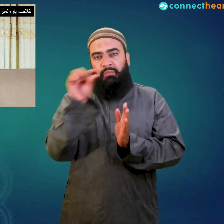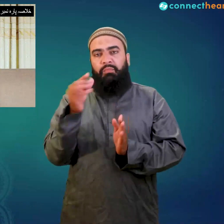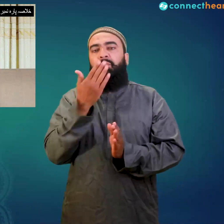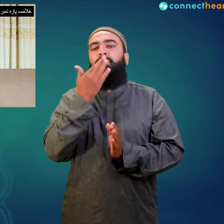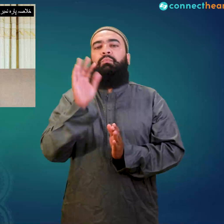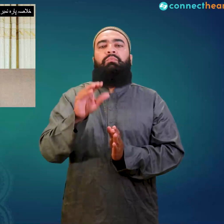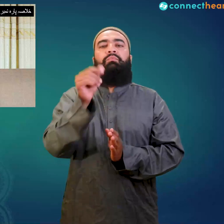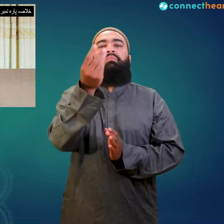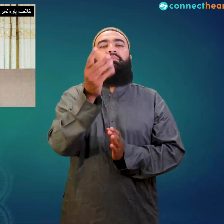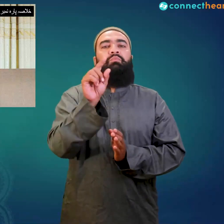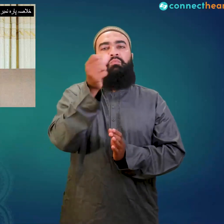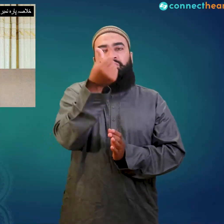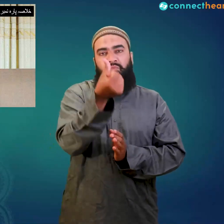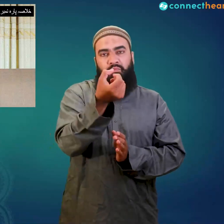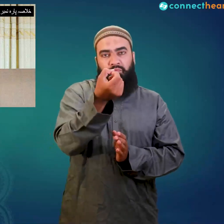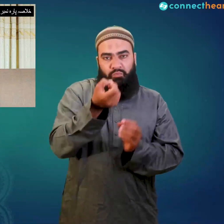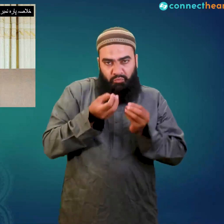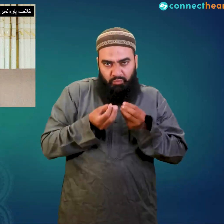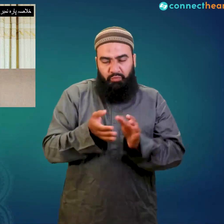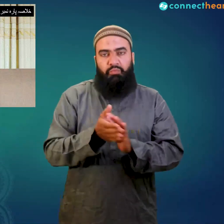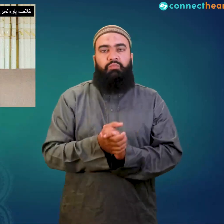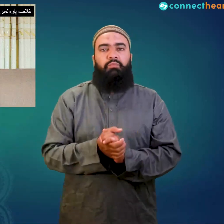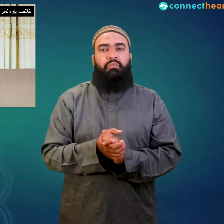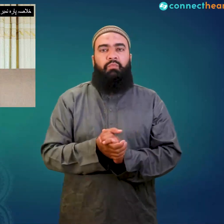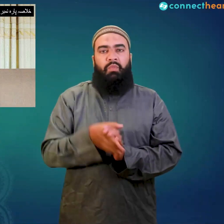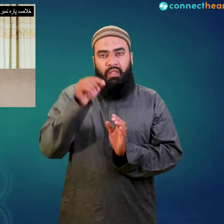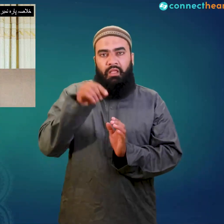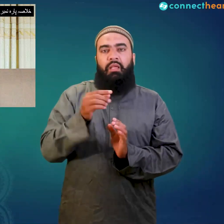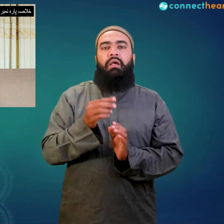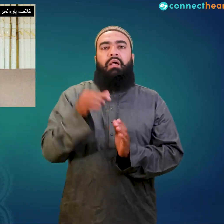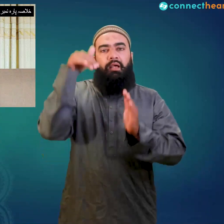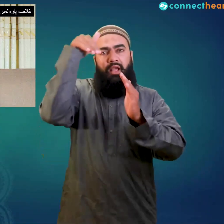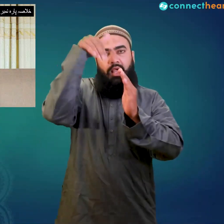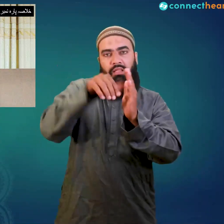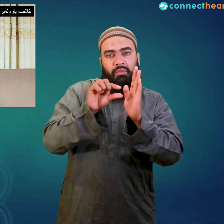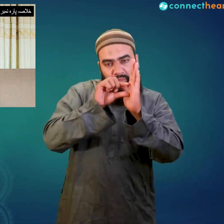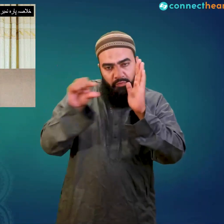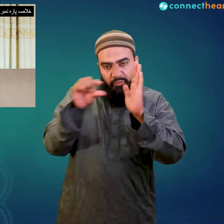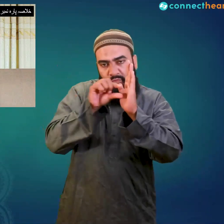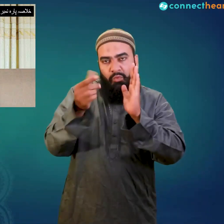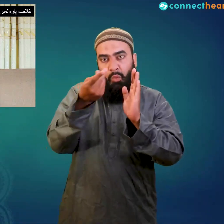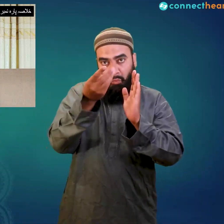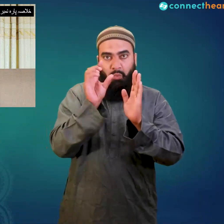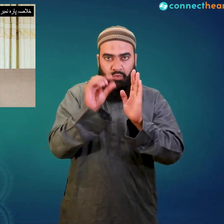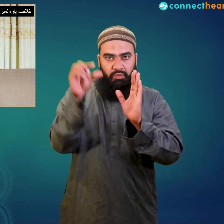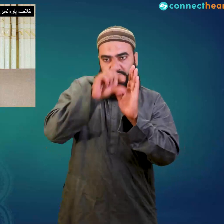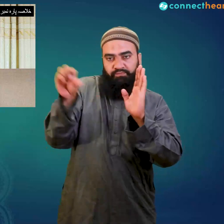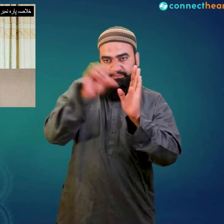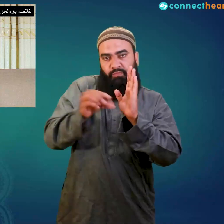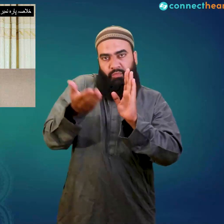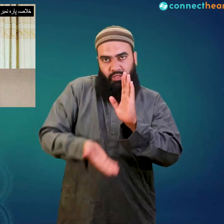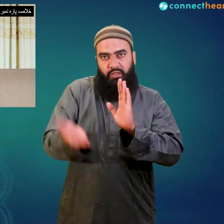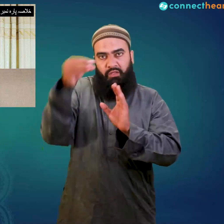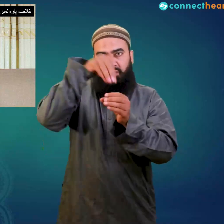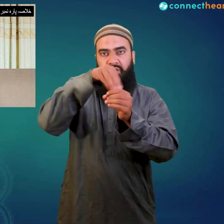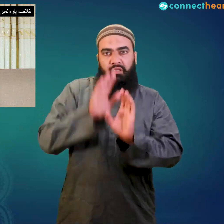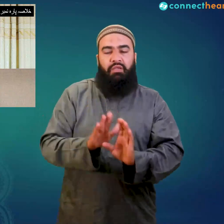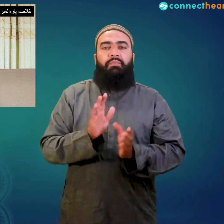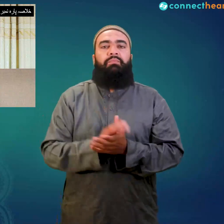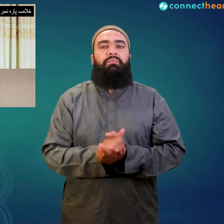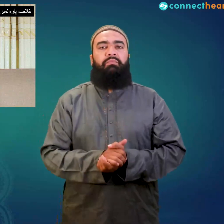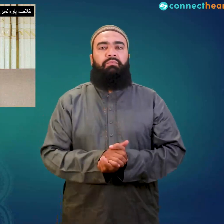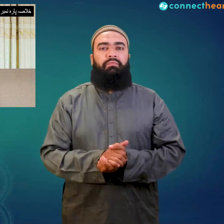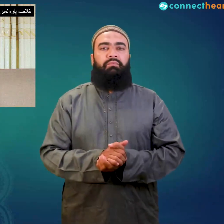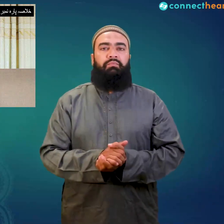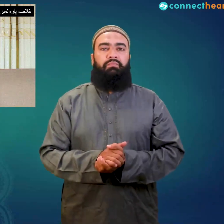سے شروع ہو رہا ہے۔ اس پارے میں سورۃ القصص مکمل اور سورۃ العنکبوت کا